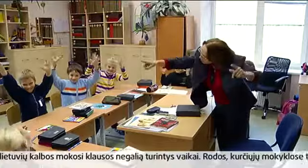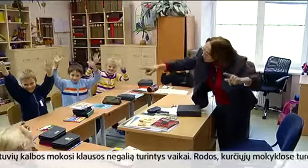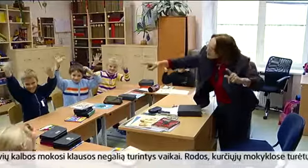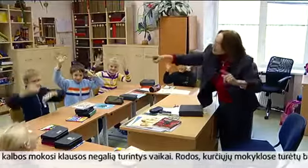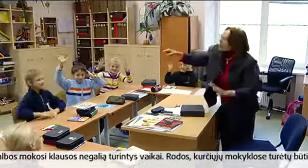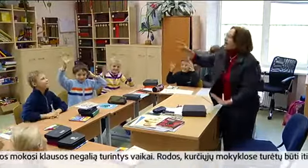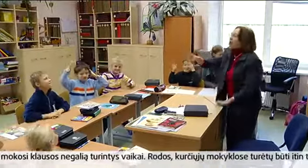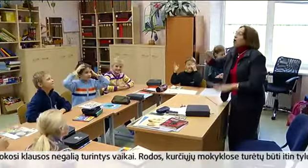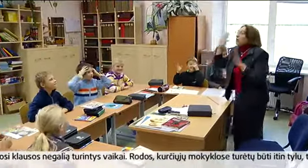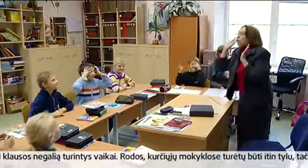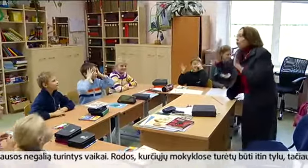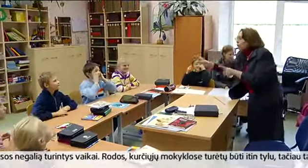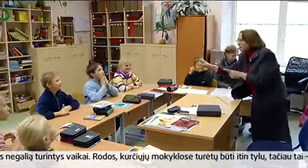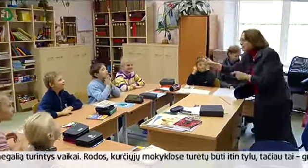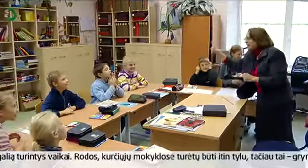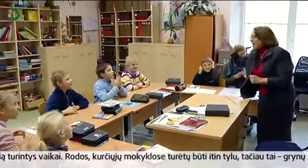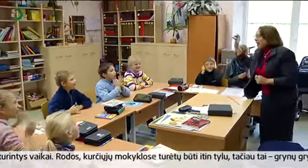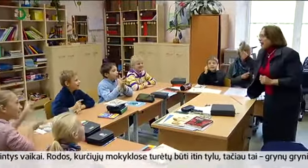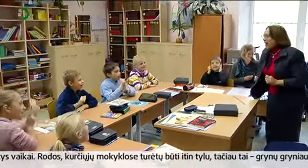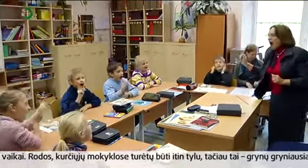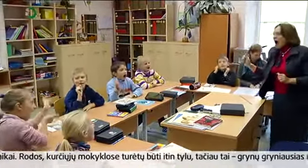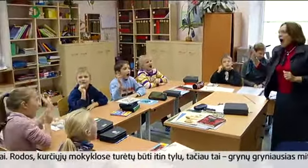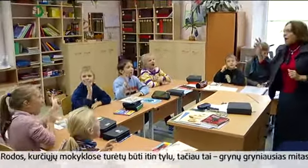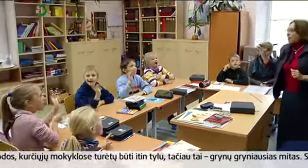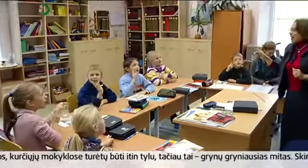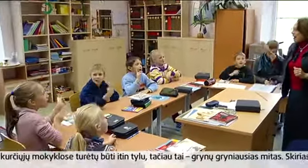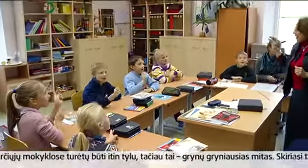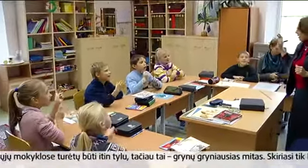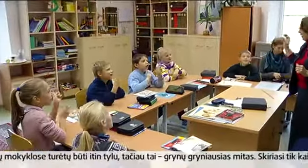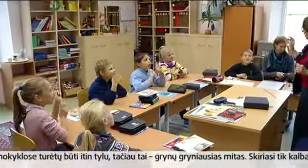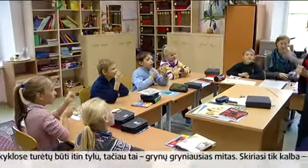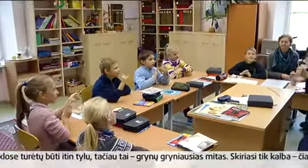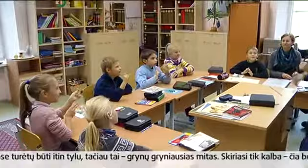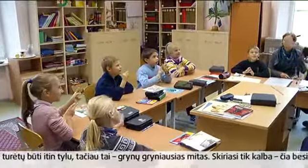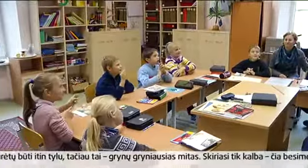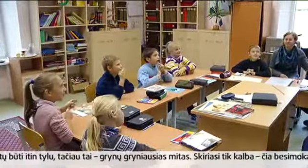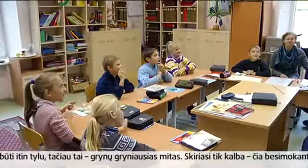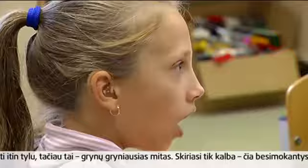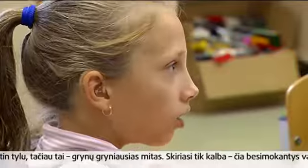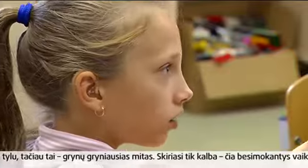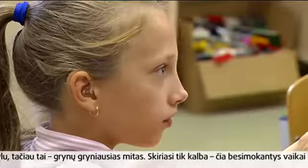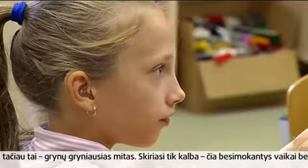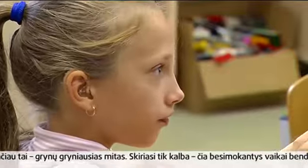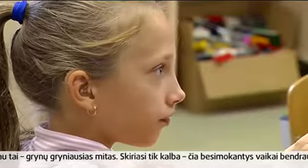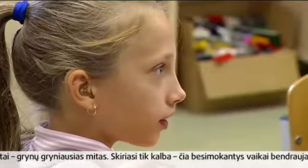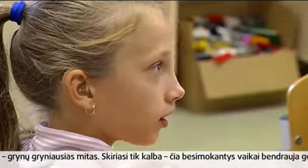būti itin tylu, tačiau tai grynų gryniausias mitas. Skiriasi tik kalba, čia besimokantys vaikai bendrauja